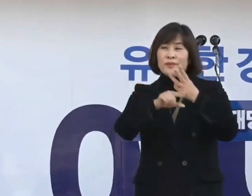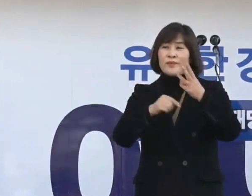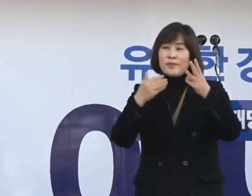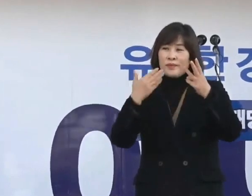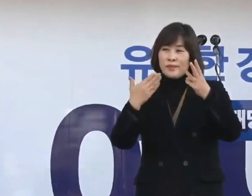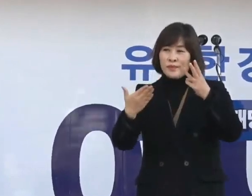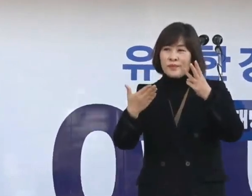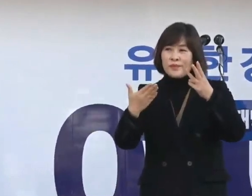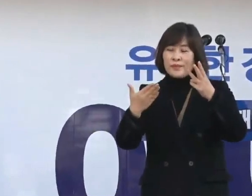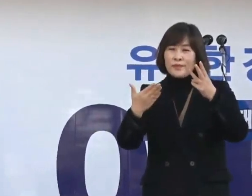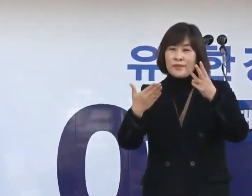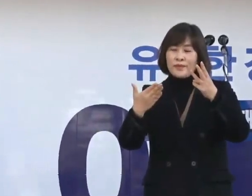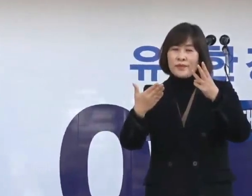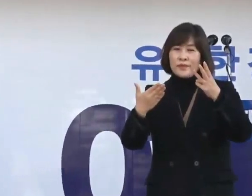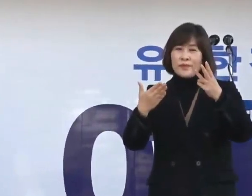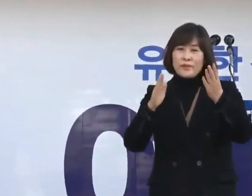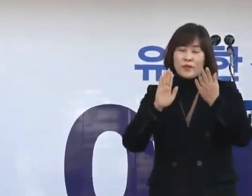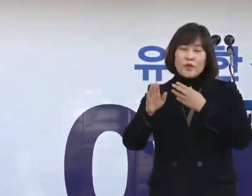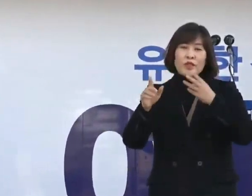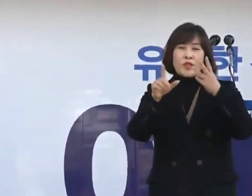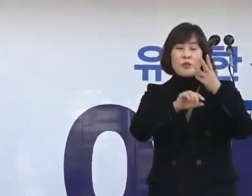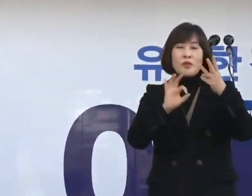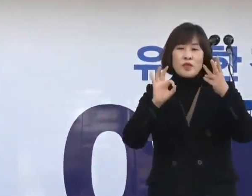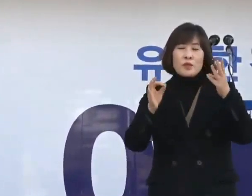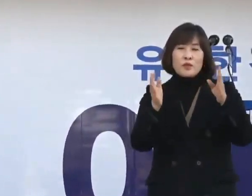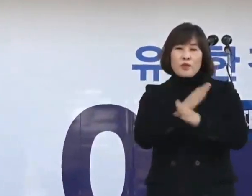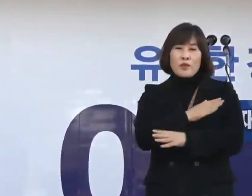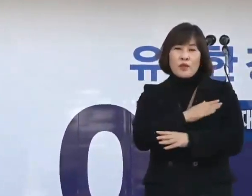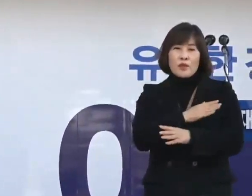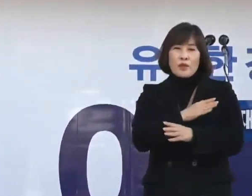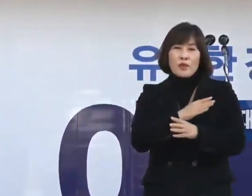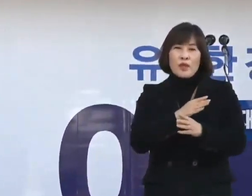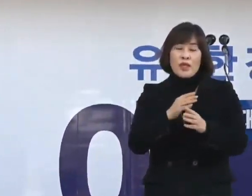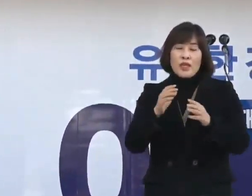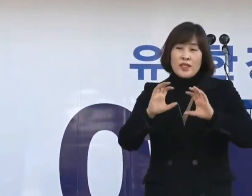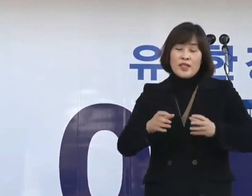3월 9일이 지난 3월 10일부터 두